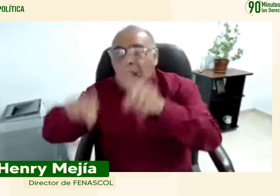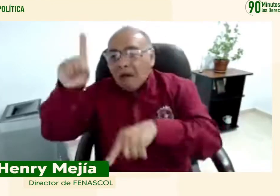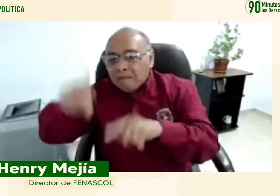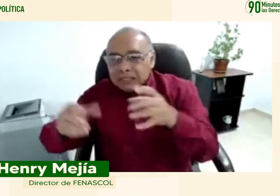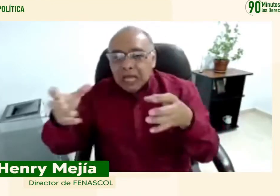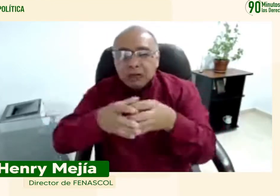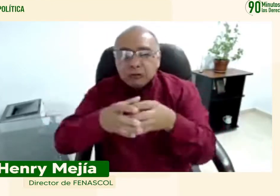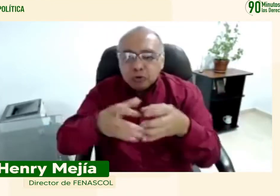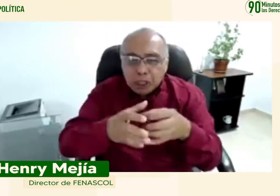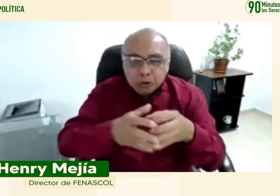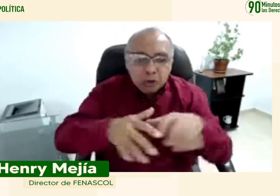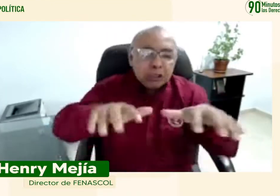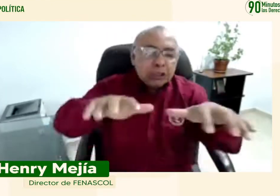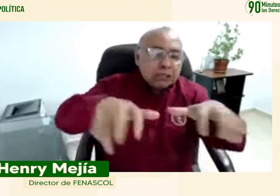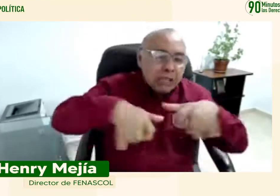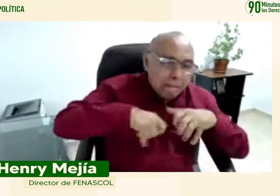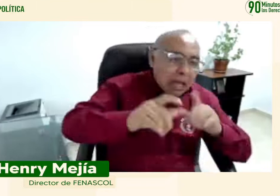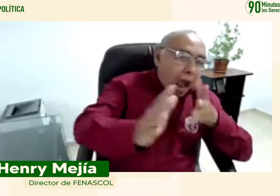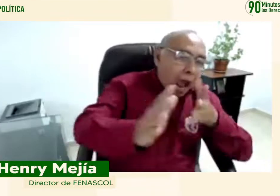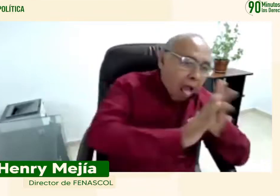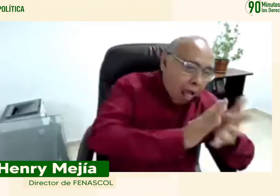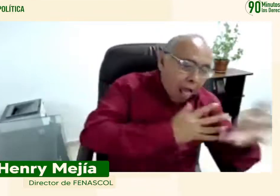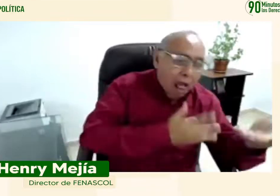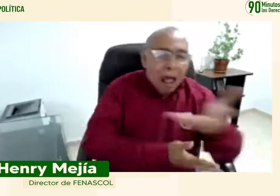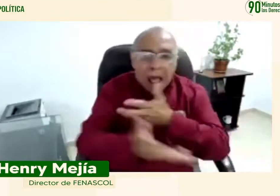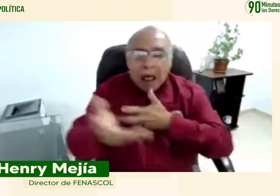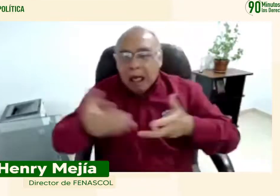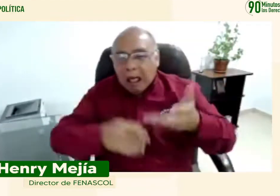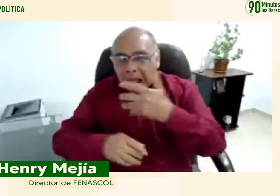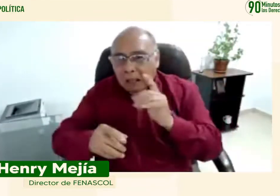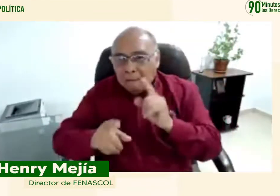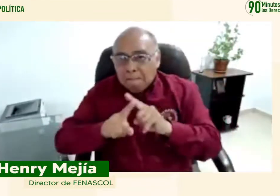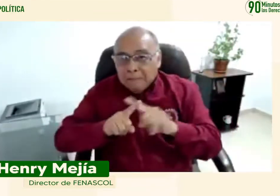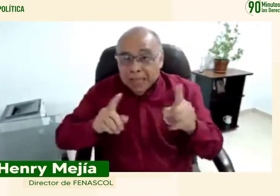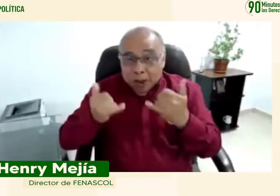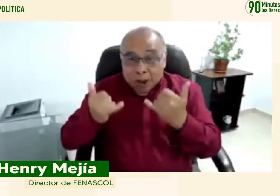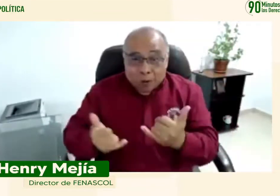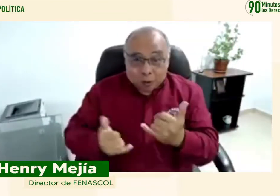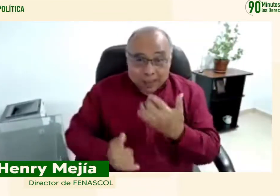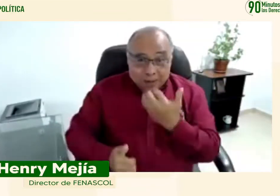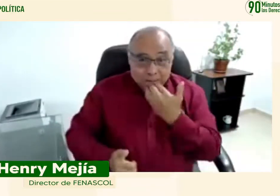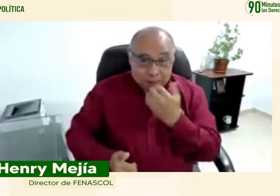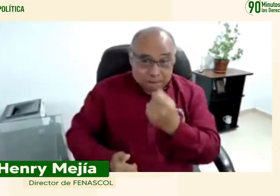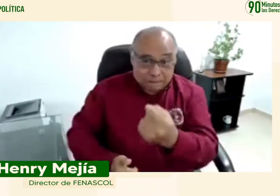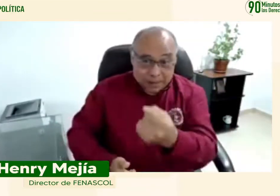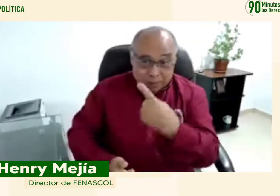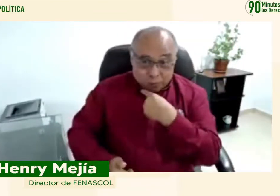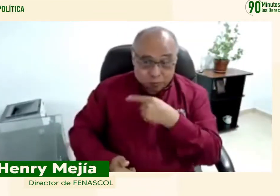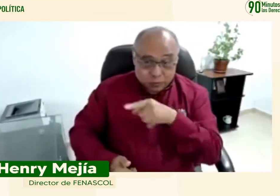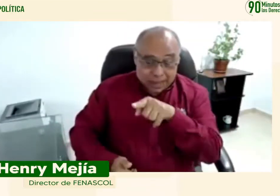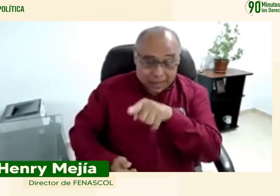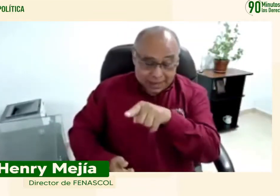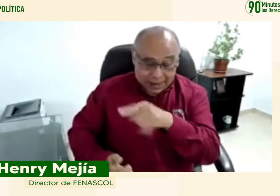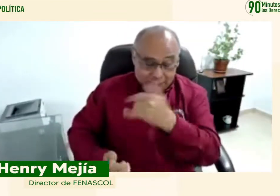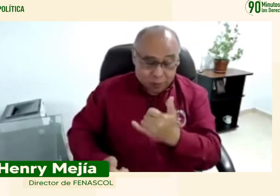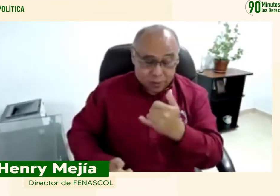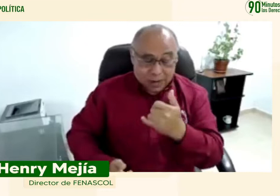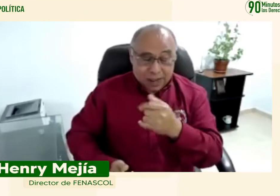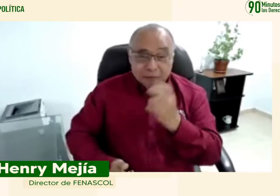directa se han llegado a acuerdos con algunas asociaciones con la asamblea en diferentes espacios por ejemplo la pregunta que tú